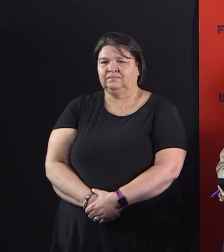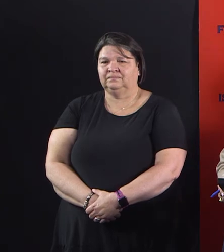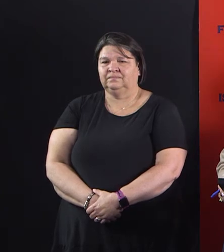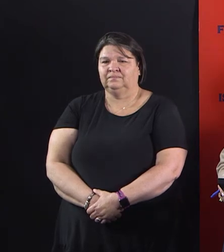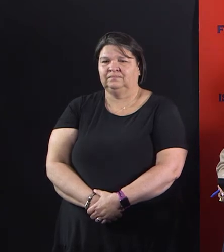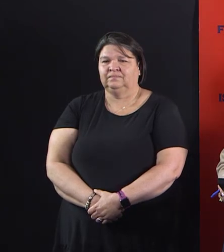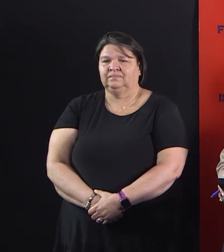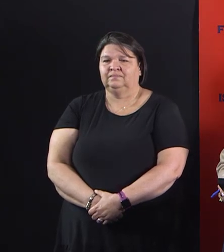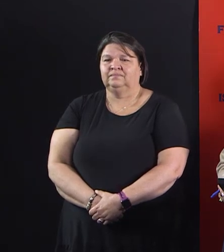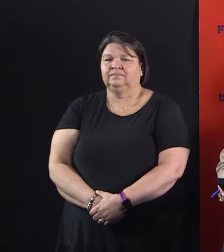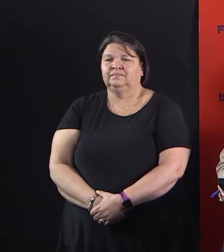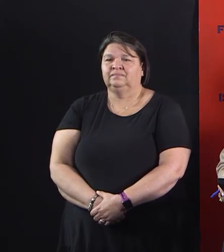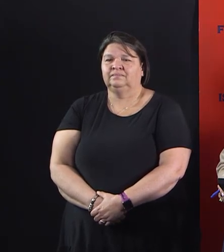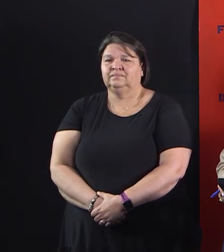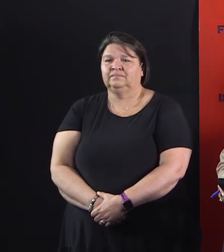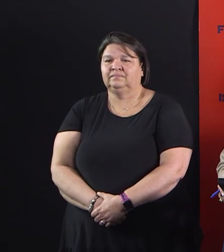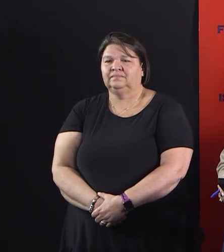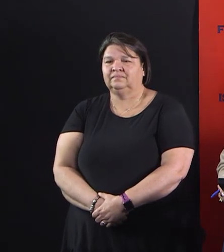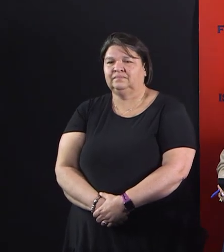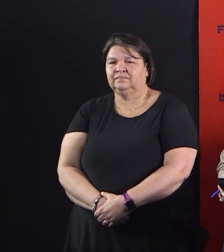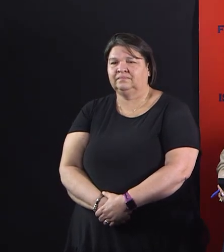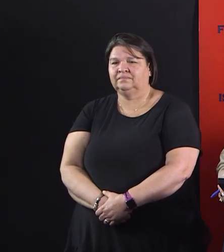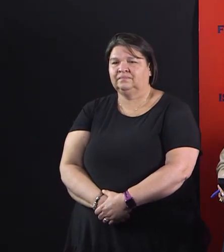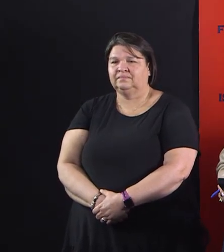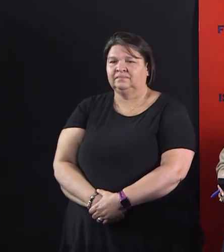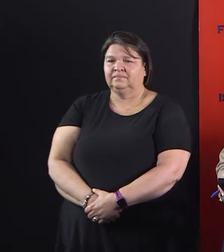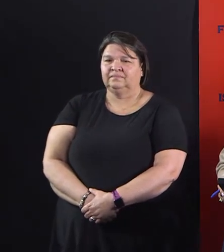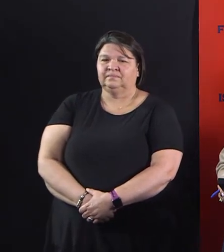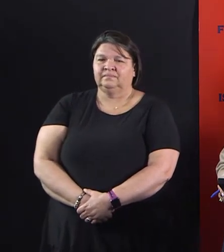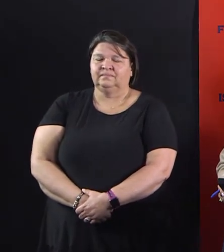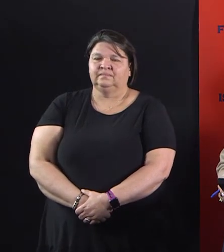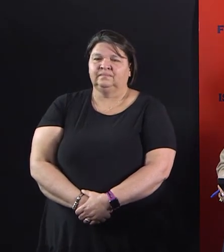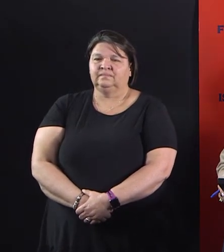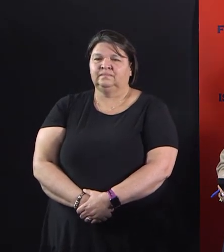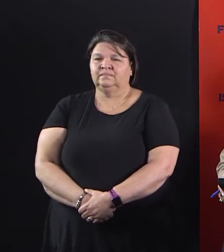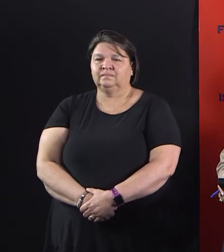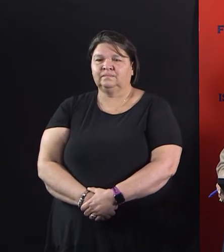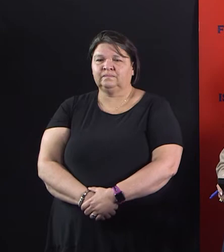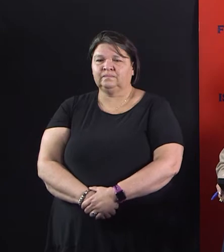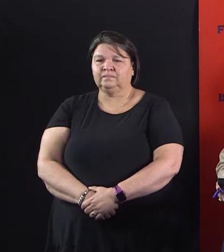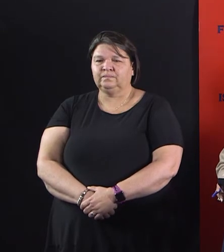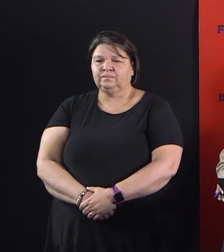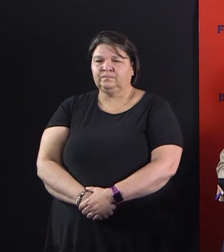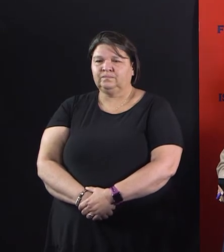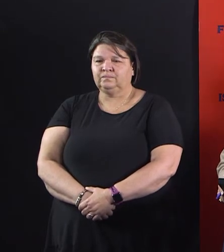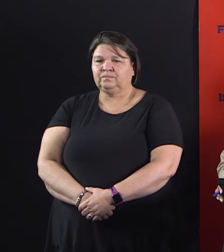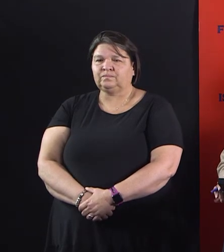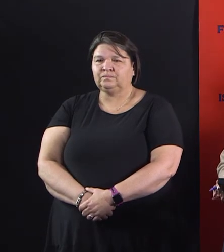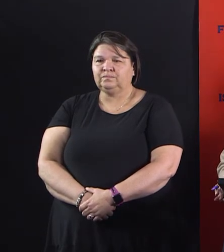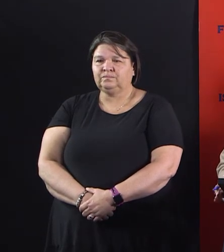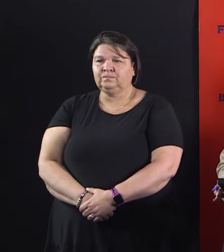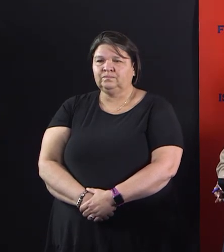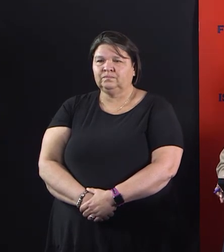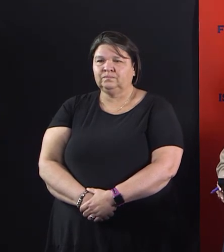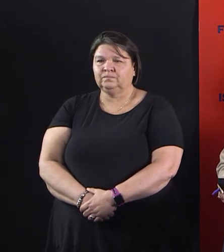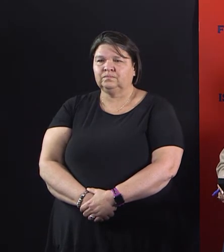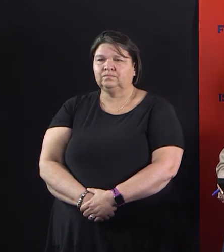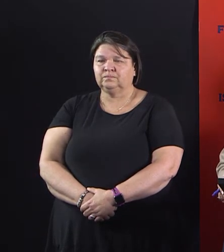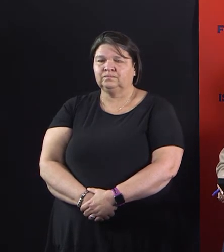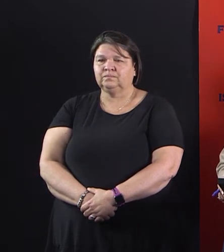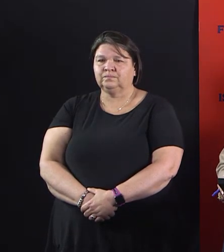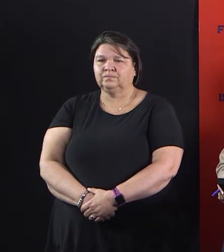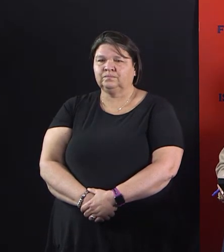que entonces marque al 911 y así para que lo puedan atender en una situación